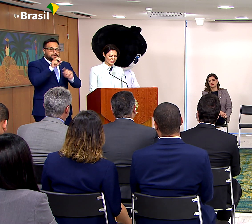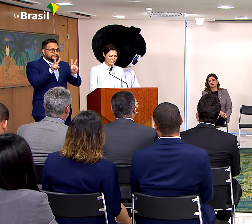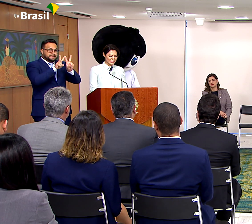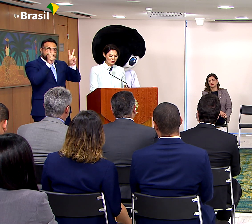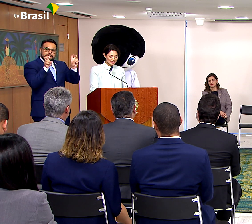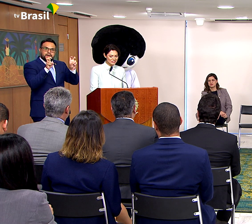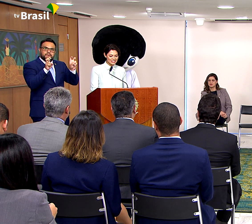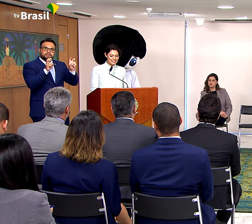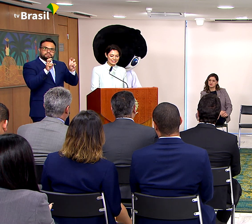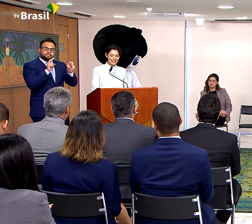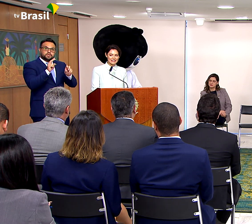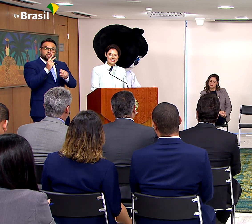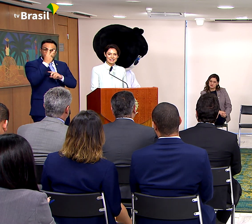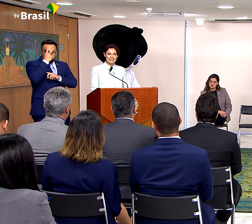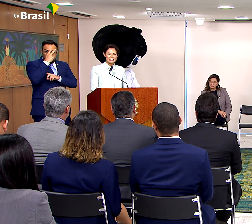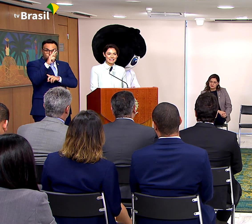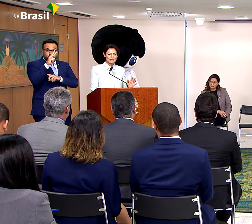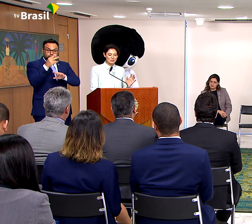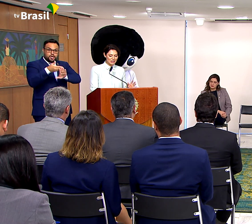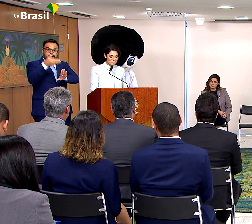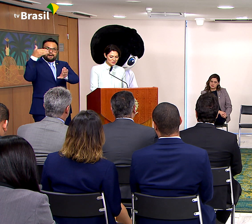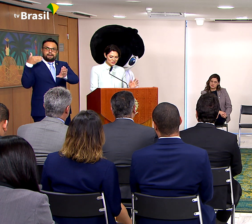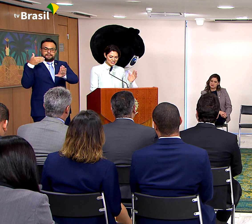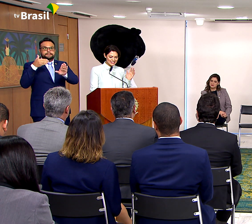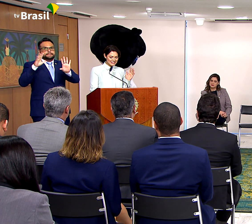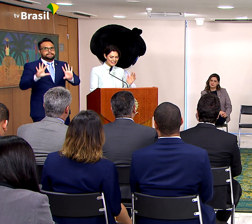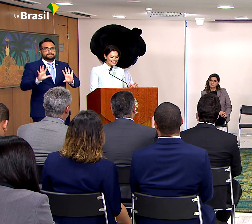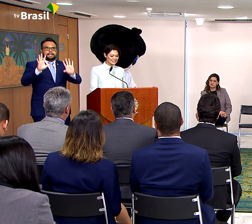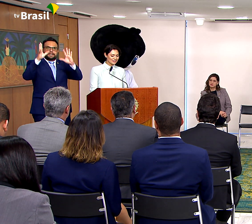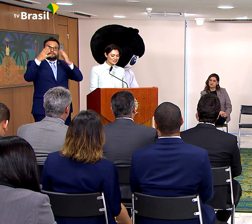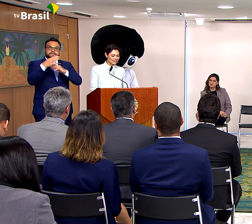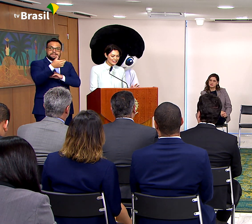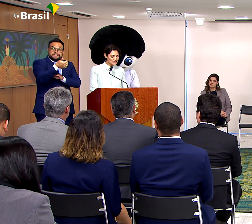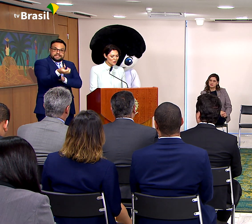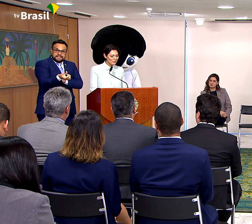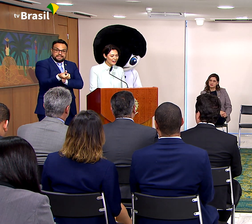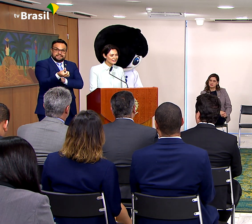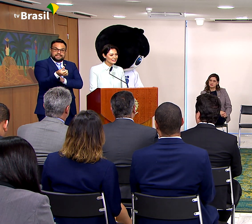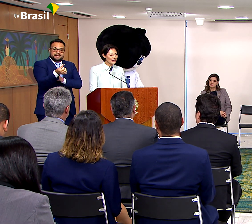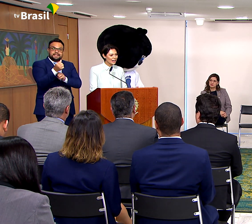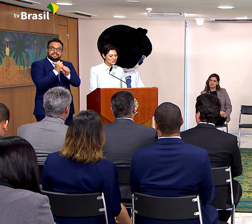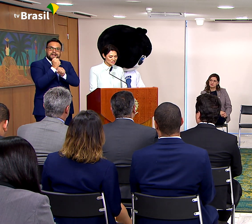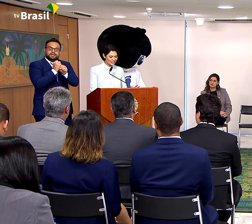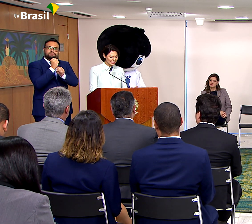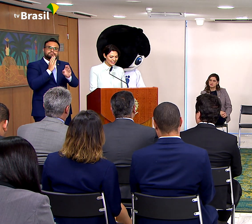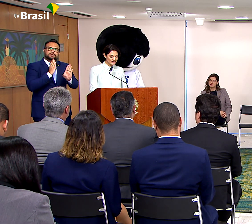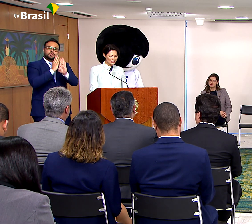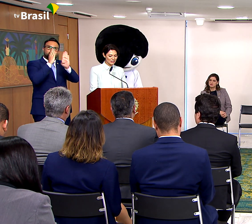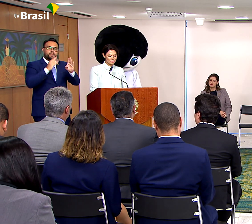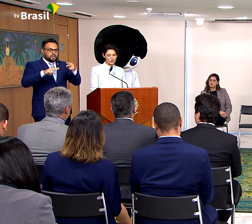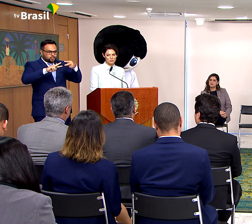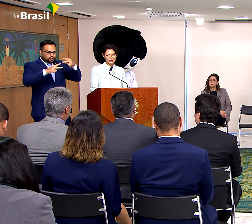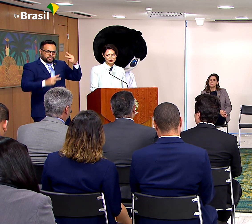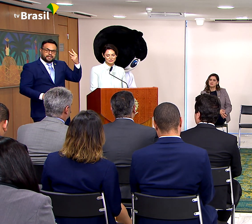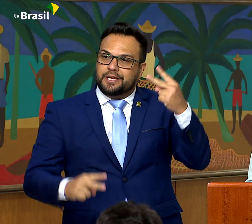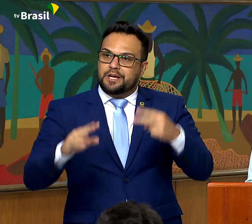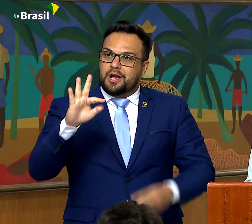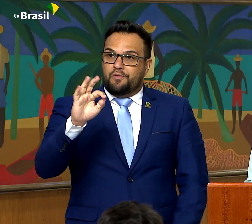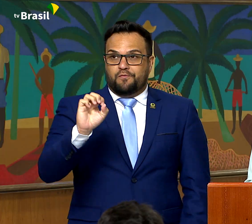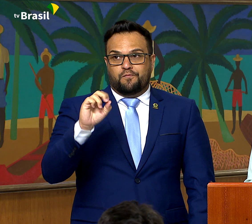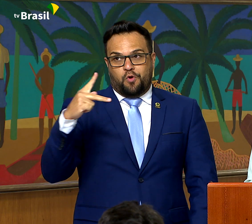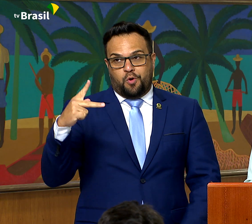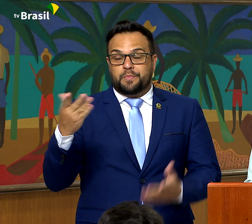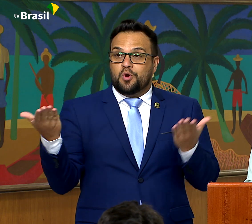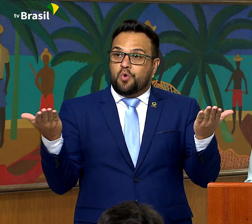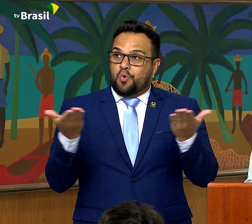tema. E 2 dias atrás, celebramos os 16 anos da descoberta da causa genética da FOP.